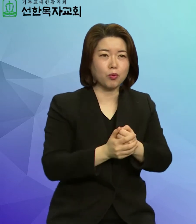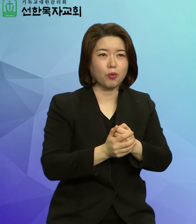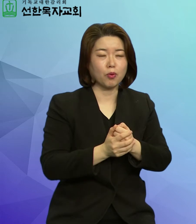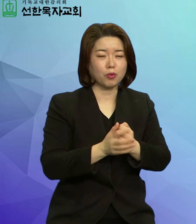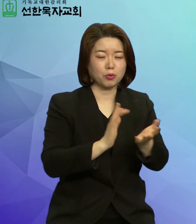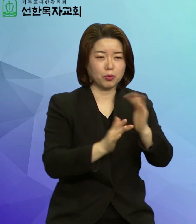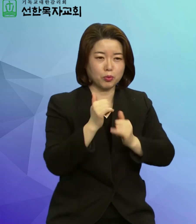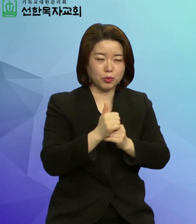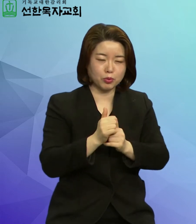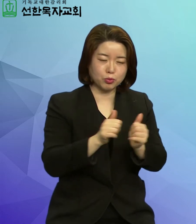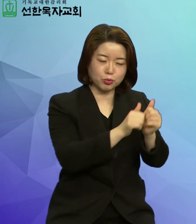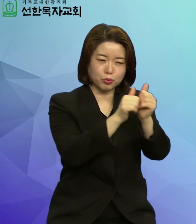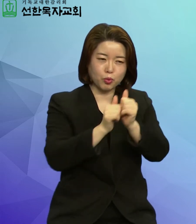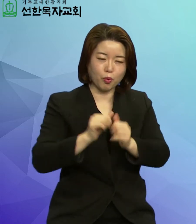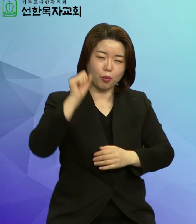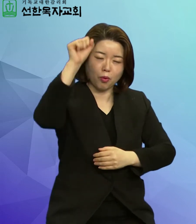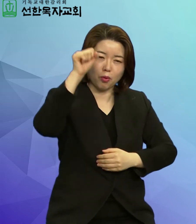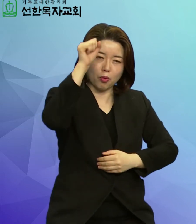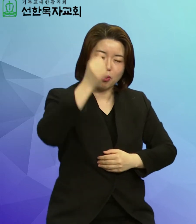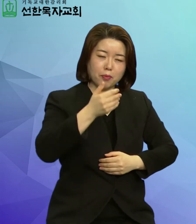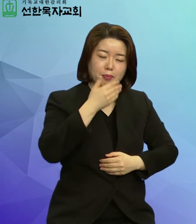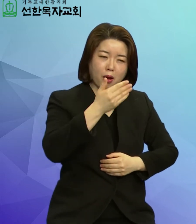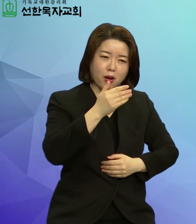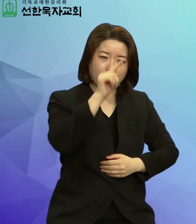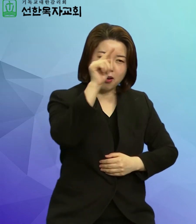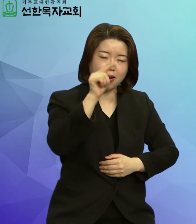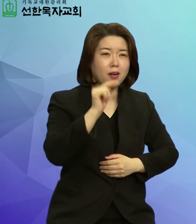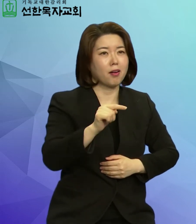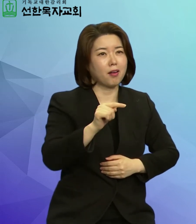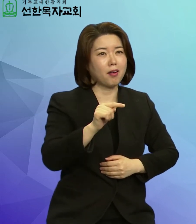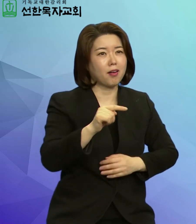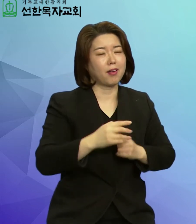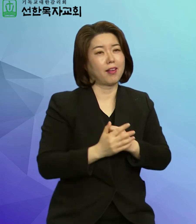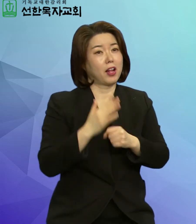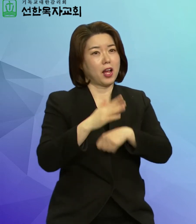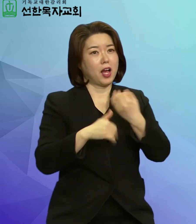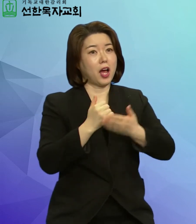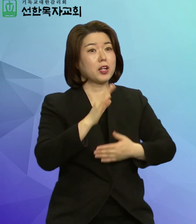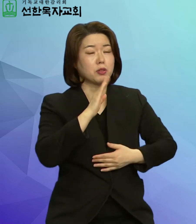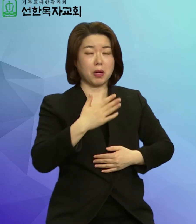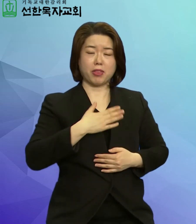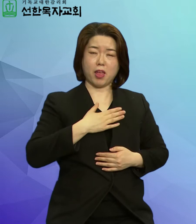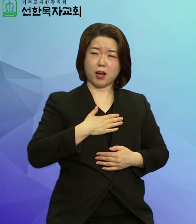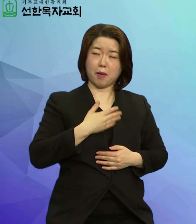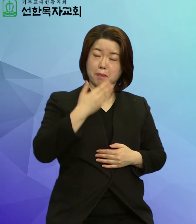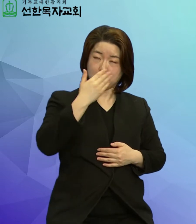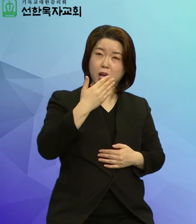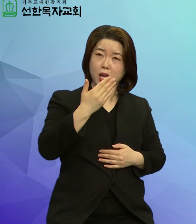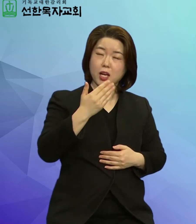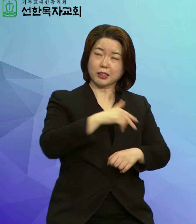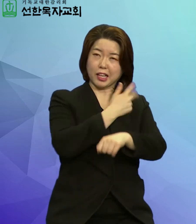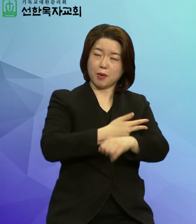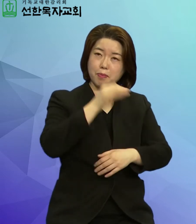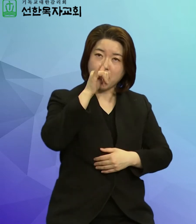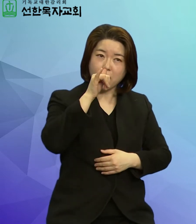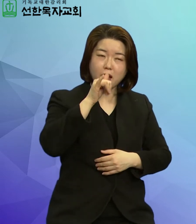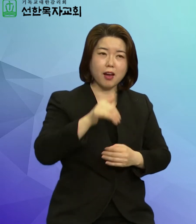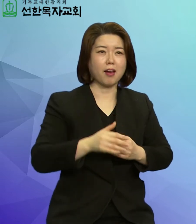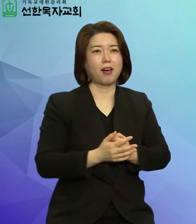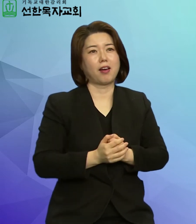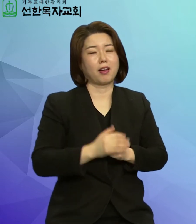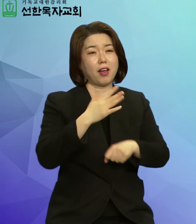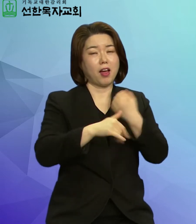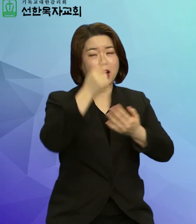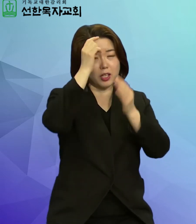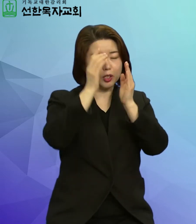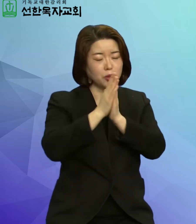내보내며 또 예수 동행 운동을 또 이렇게 할 수 있는 건지, 하나님 정말 제가 해도 되는 건지